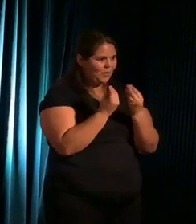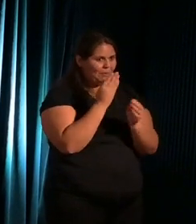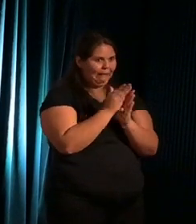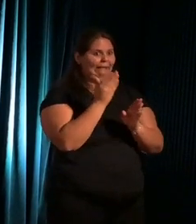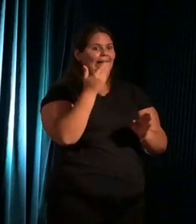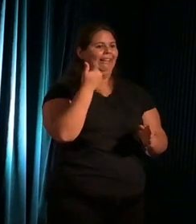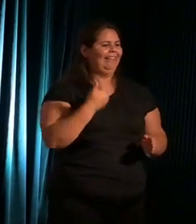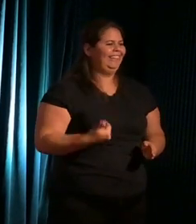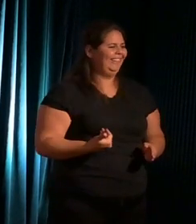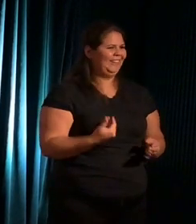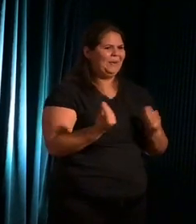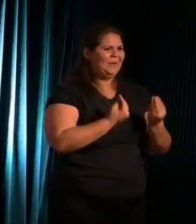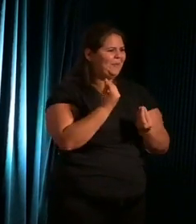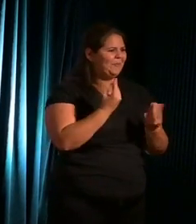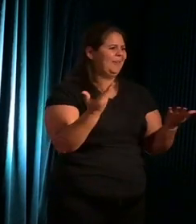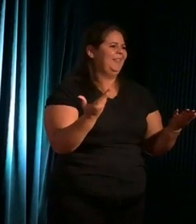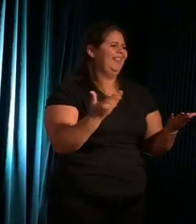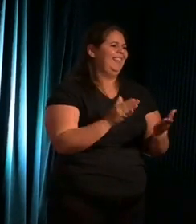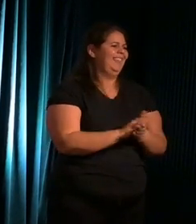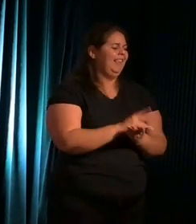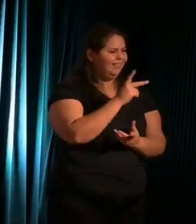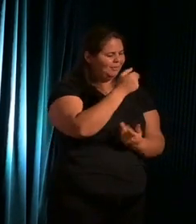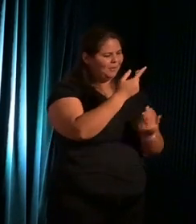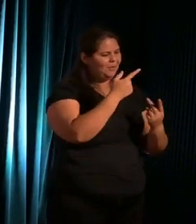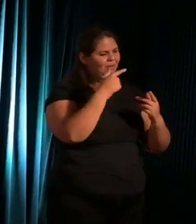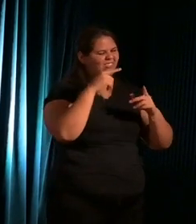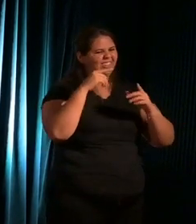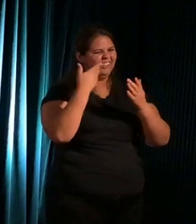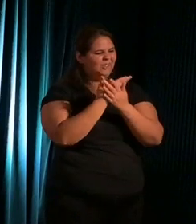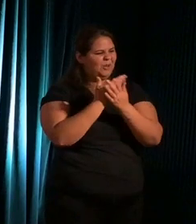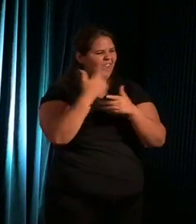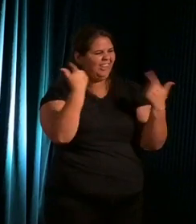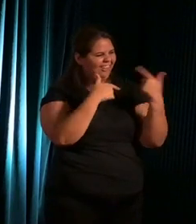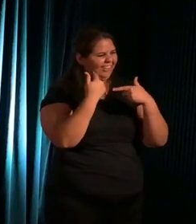aquele aluno do professor, da escola do professor Raimundo?